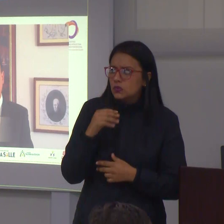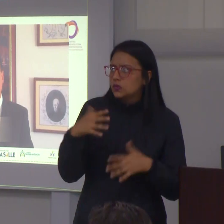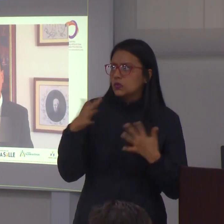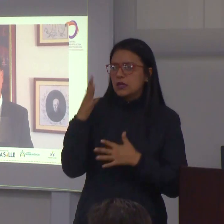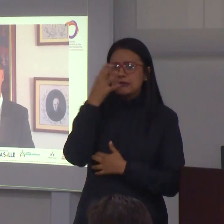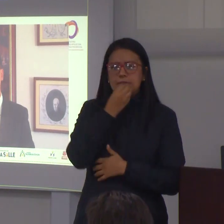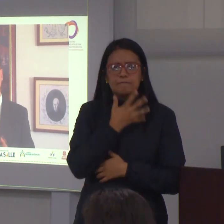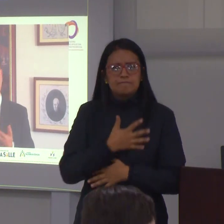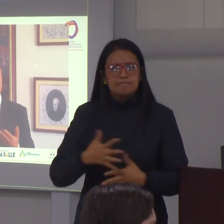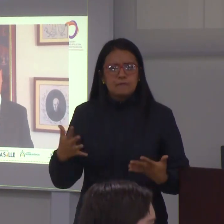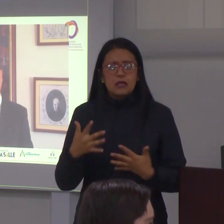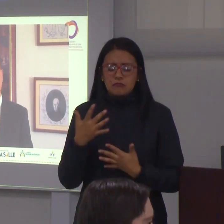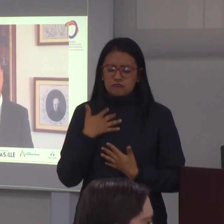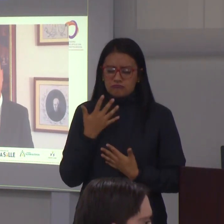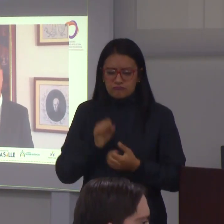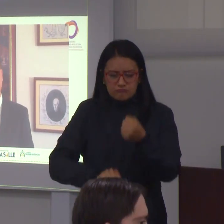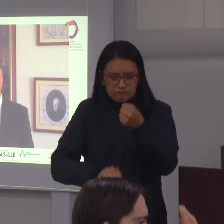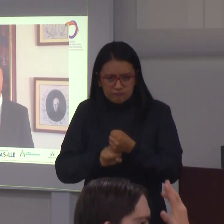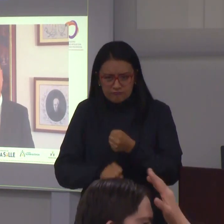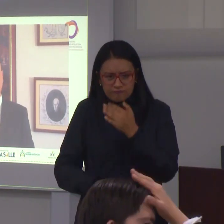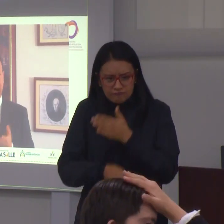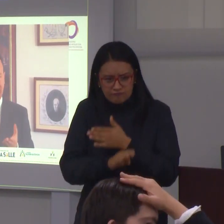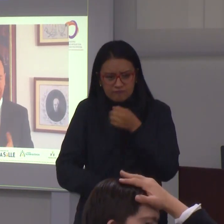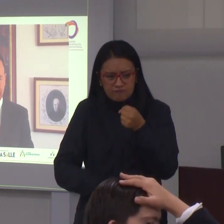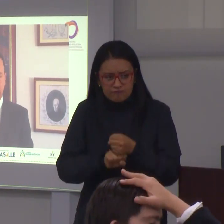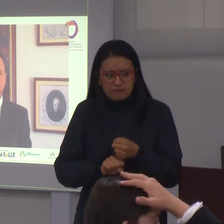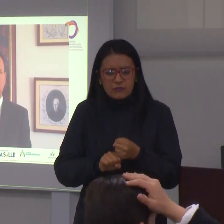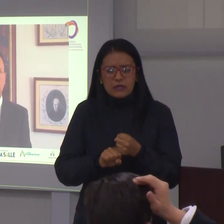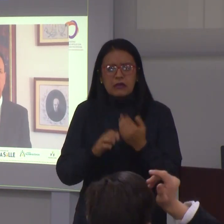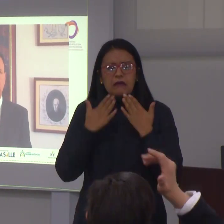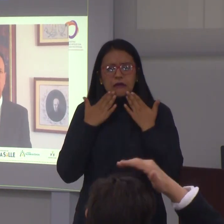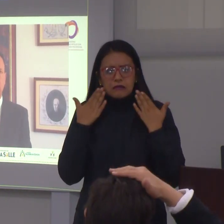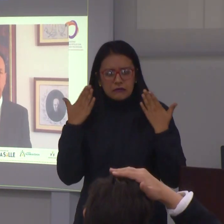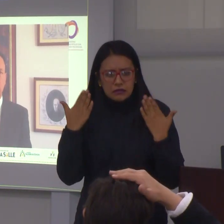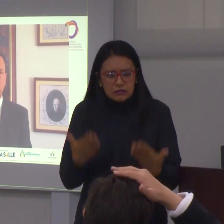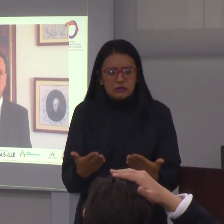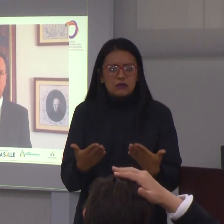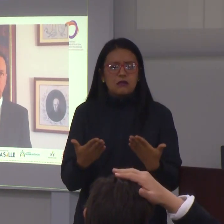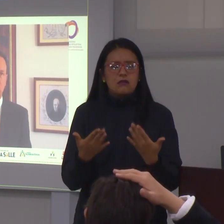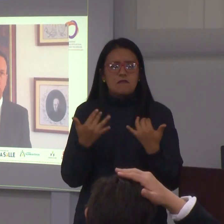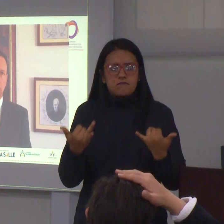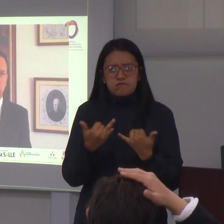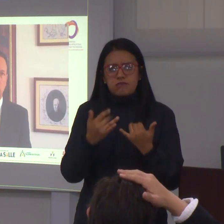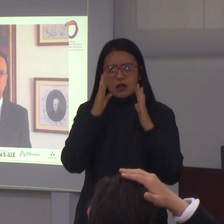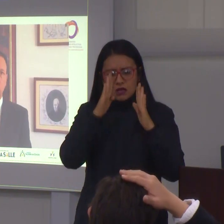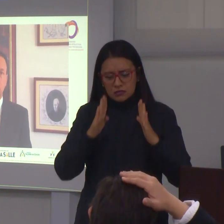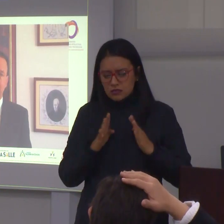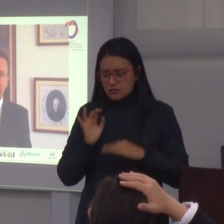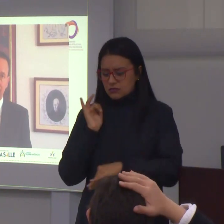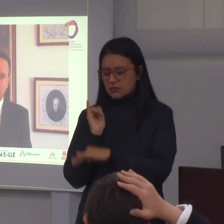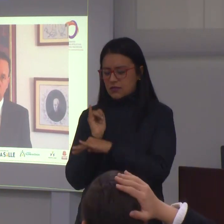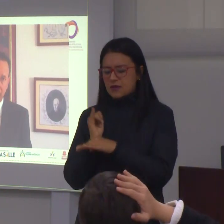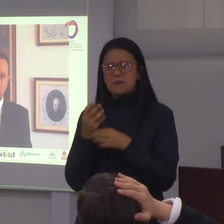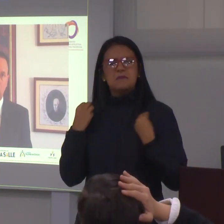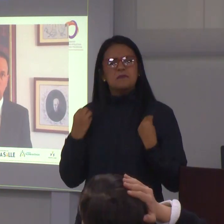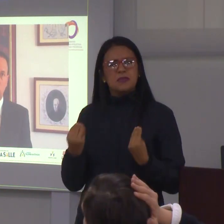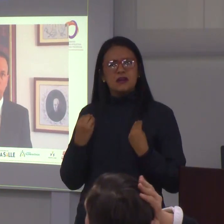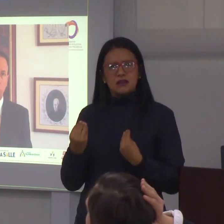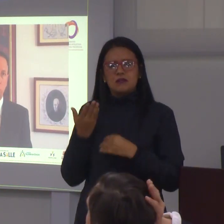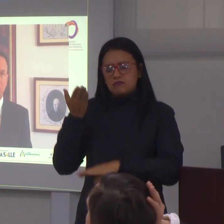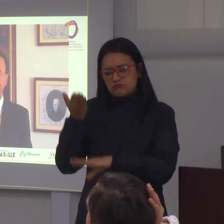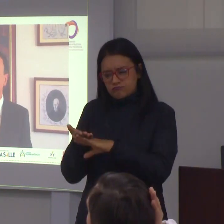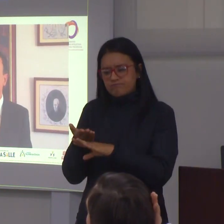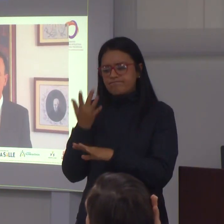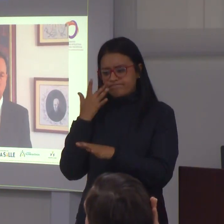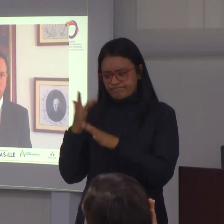maravillosa. Lo quiero seguir aportando y quiero agradecer de manera abierta a la que nos encuentra nuestra institución para desarrollarlo como